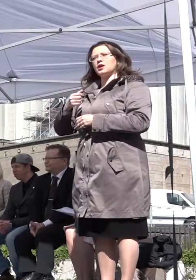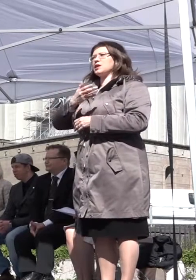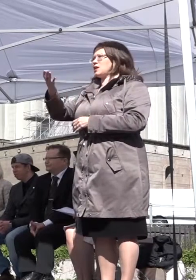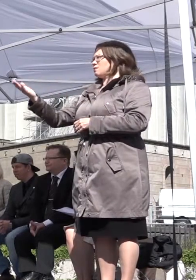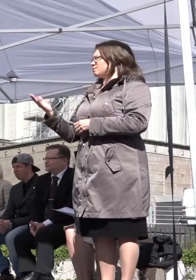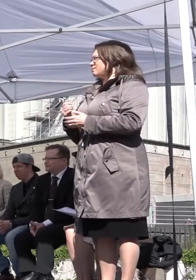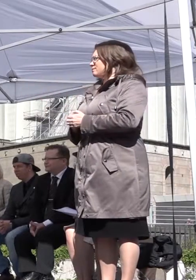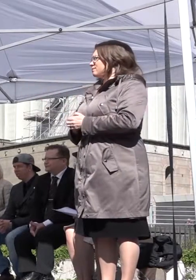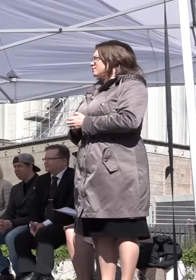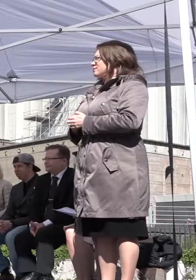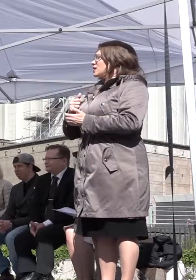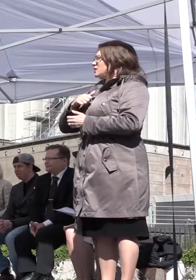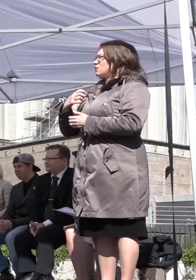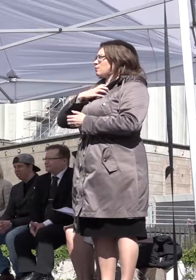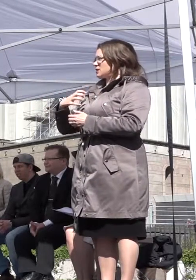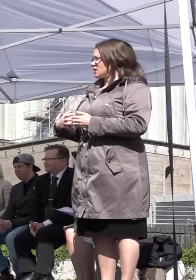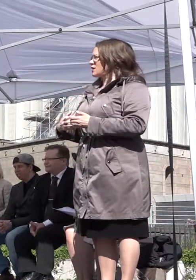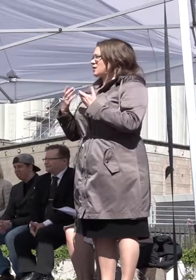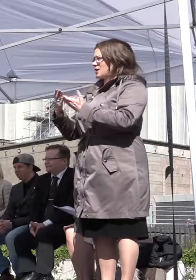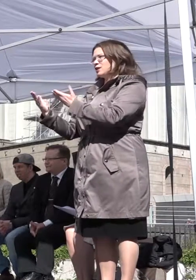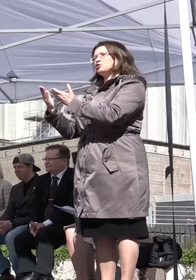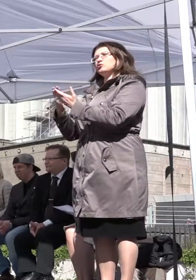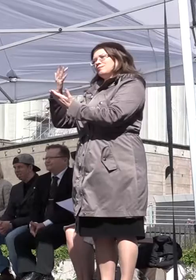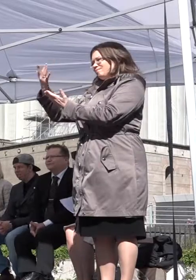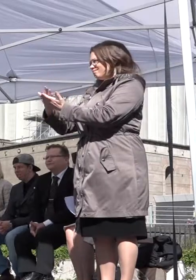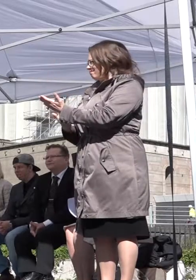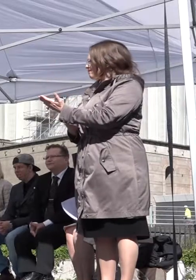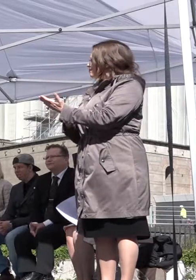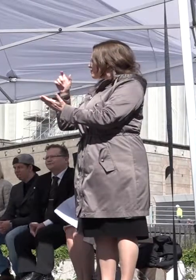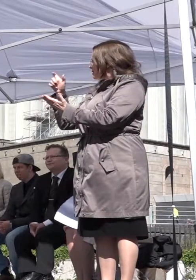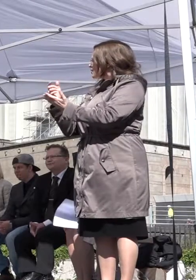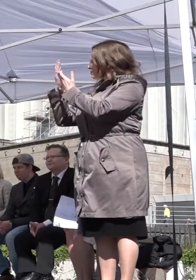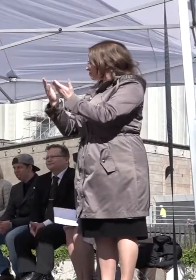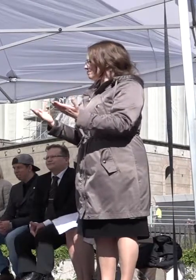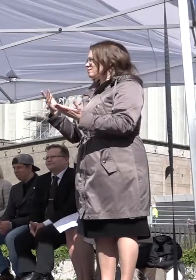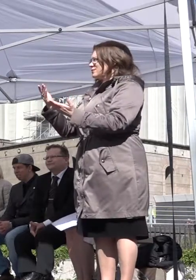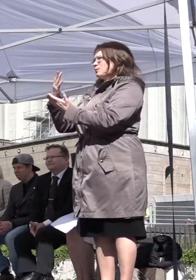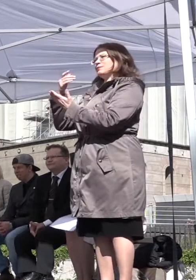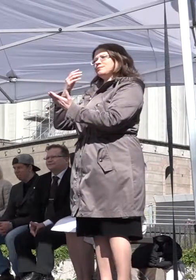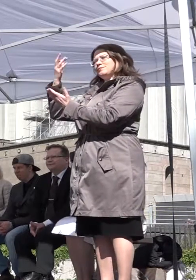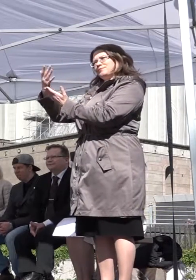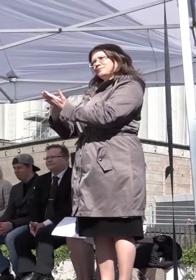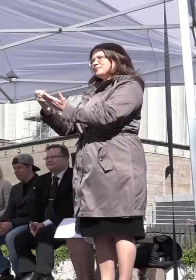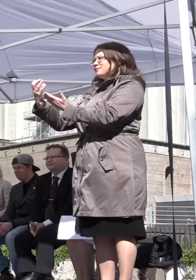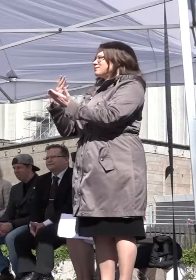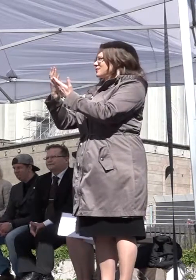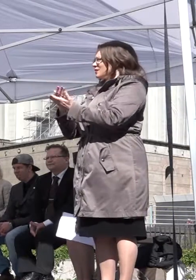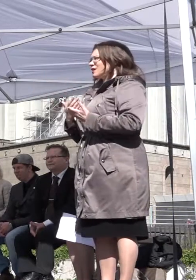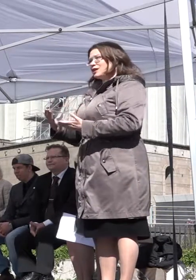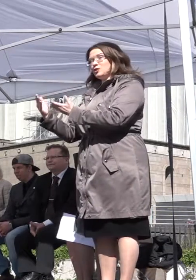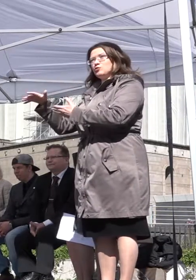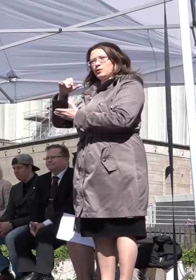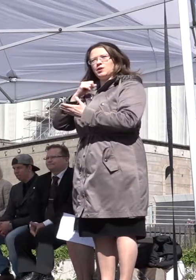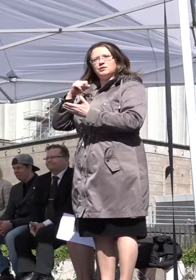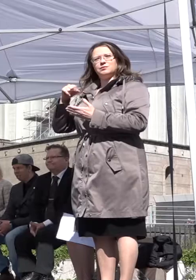Kiitos tasavallan presidentille tästä puheenvuorosta ja siitä, että hän kunnioittaa tällä tervehdyksellä tilaisuutta. Kiitos näistä sanoista